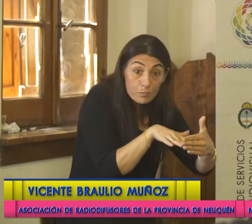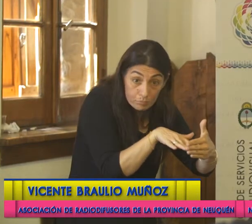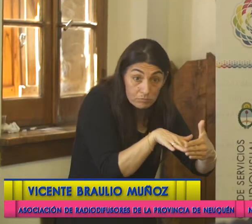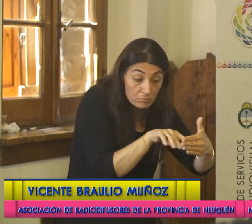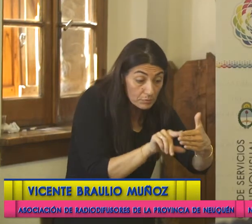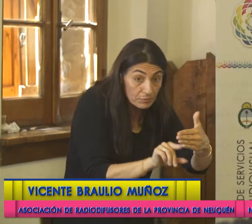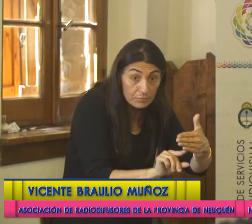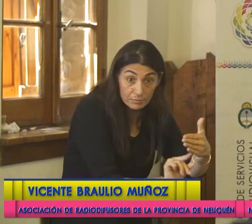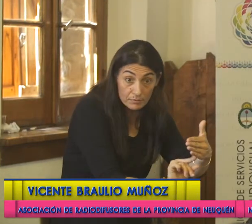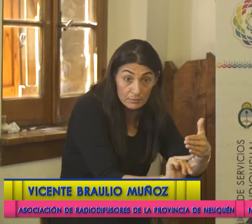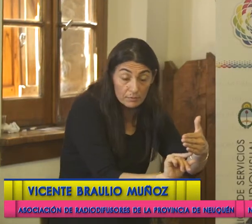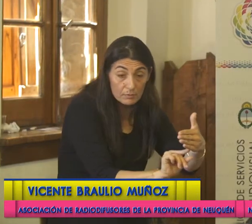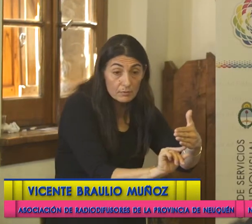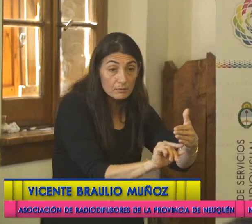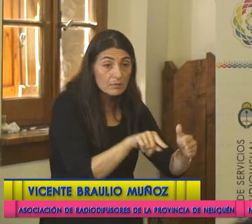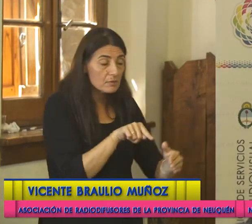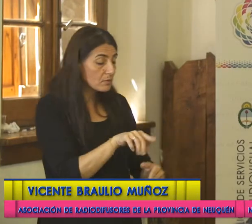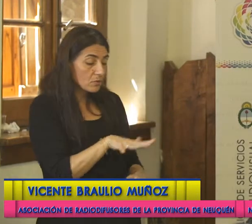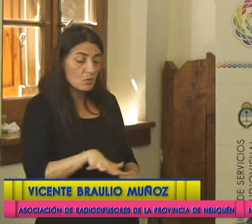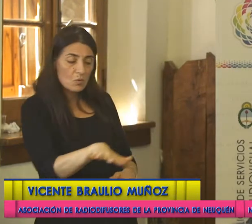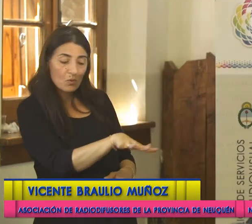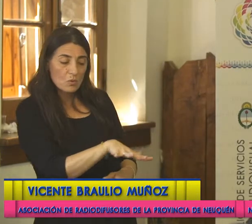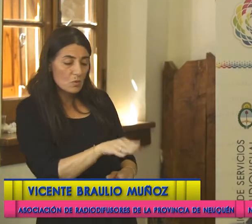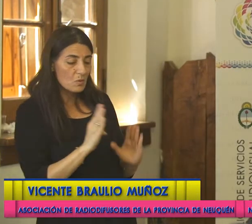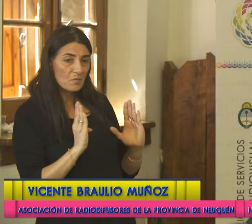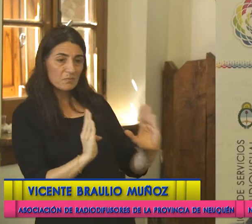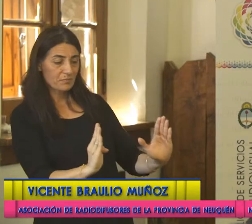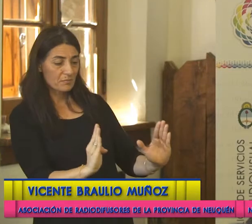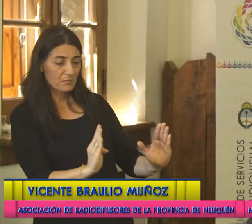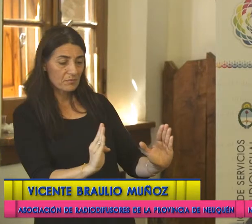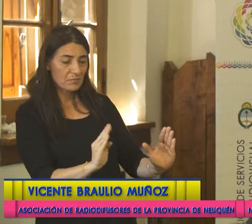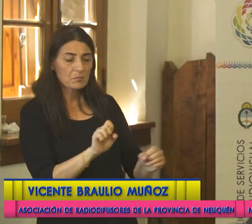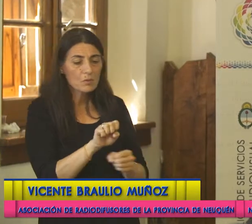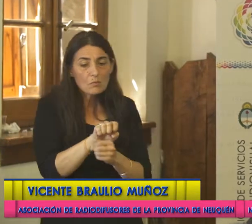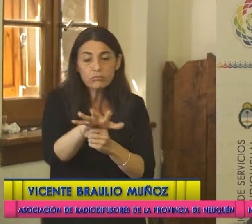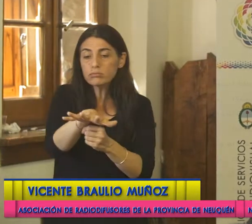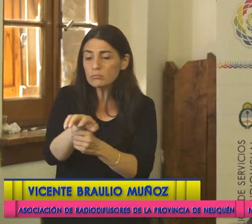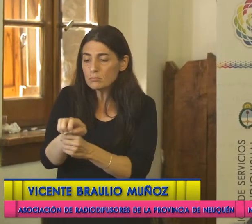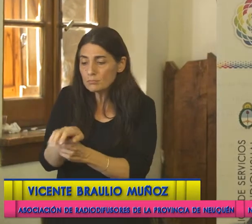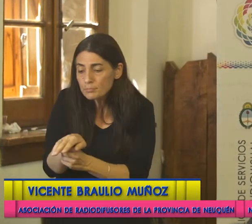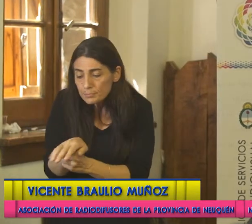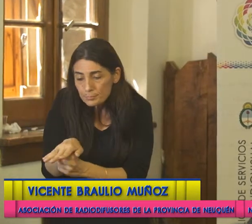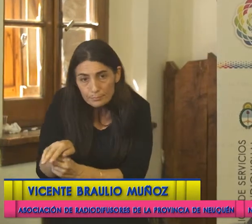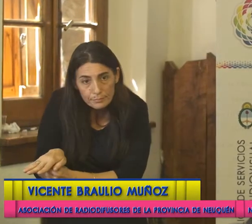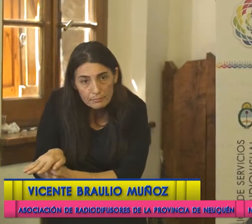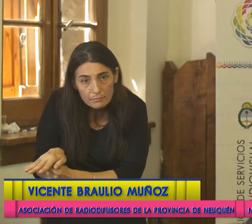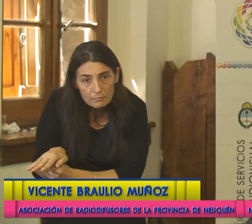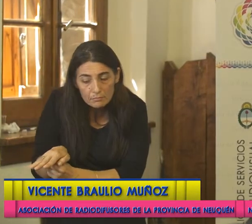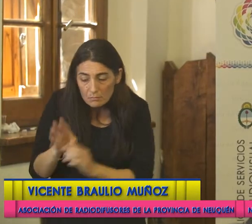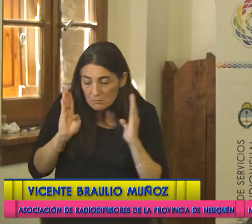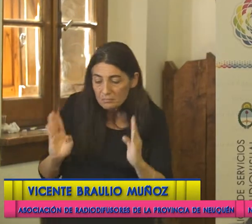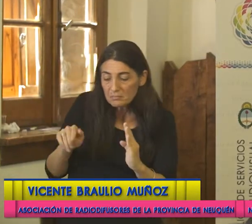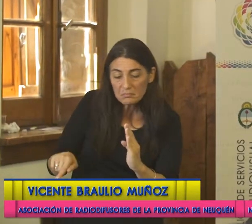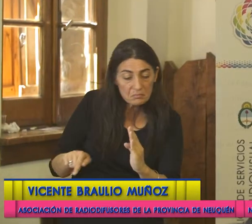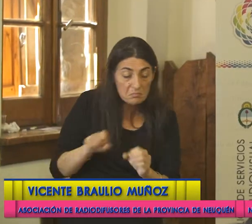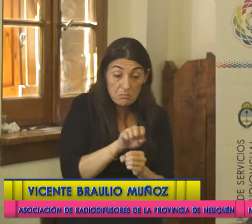sólo enuncia nuestro sector y luego lo perfila todo hacia las emisoras de muy baja potencia las cuales